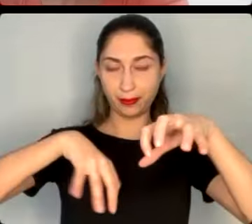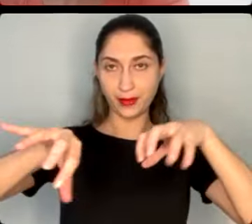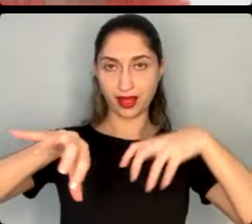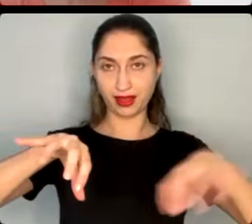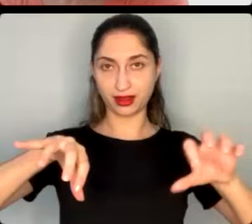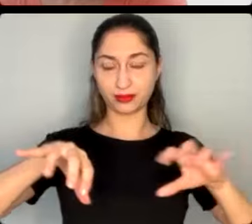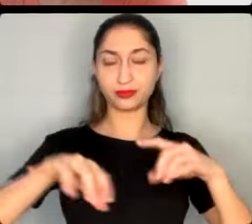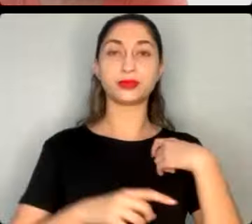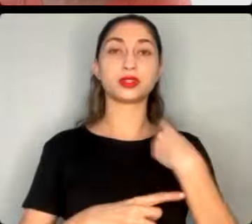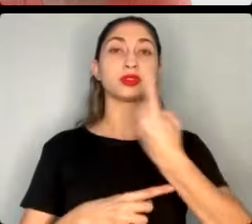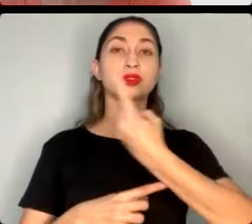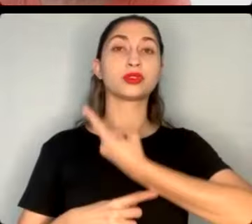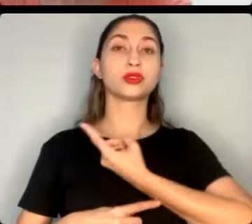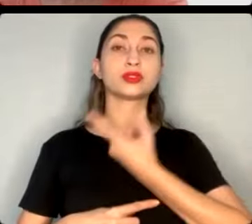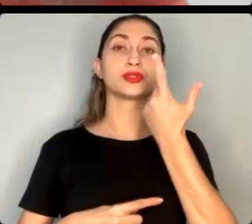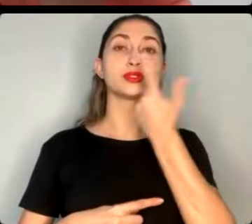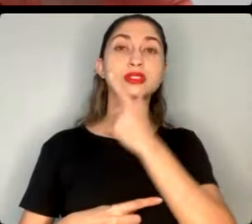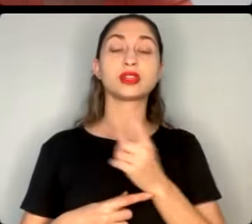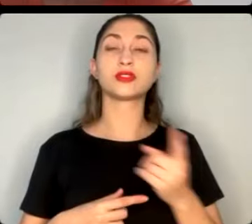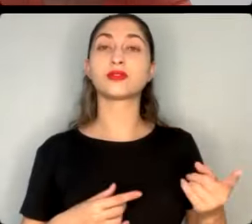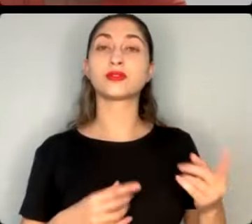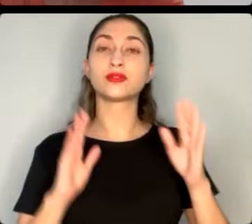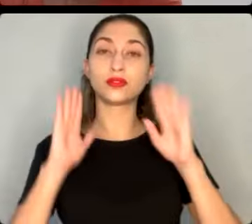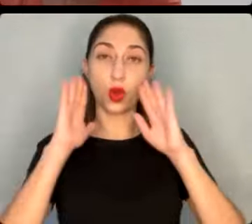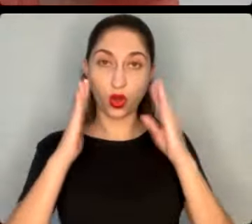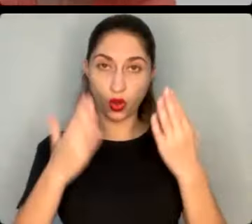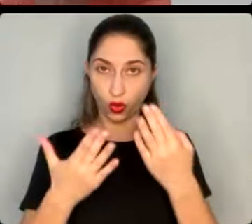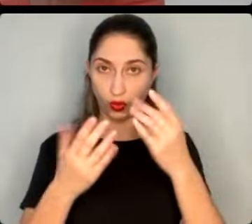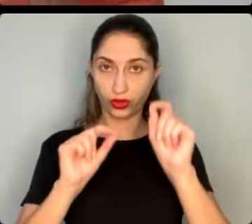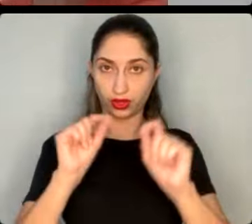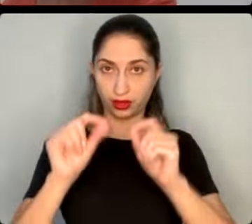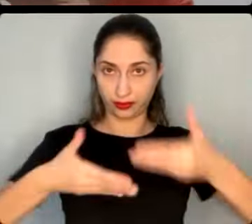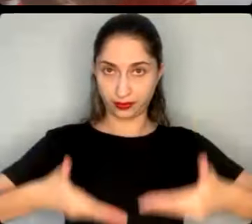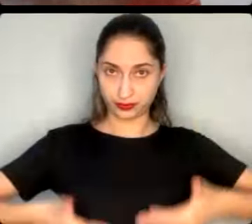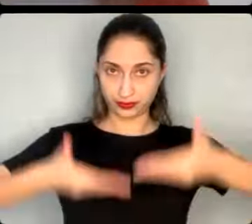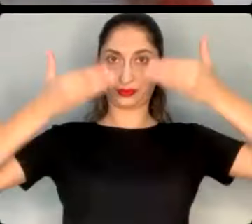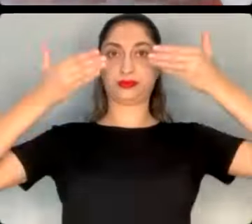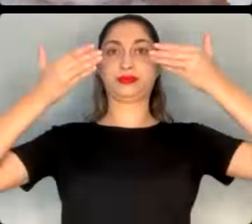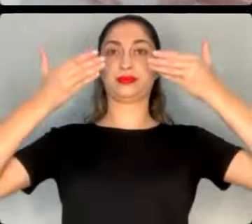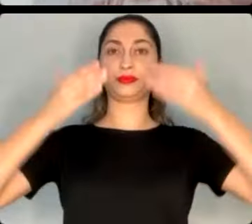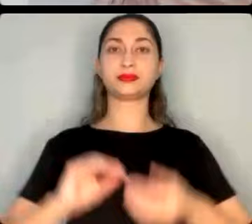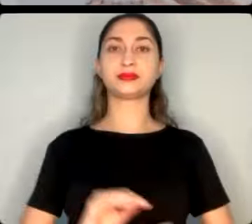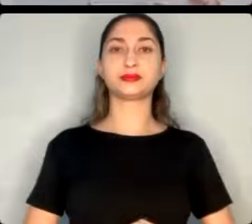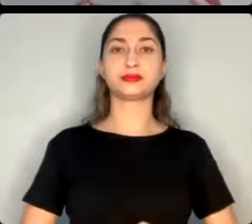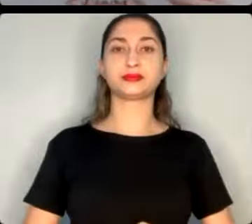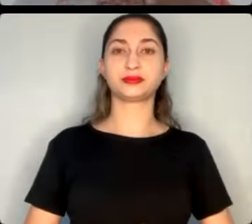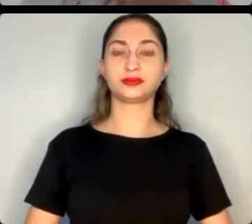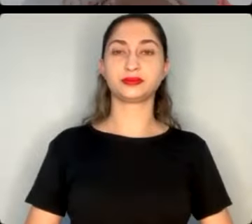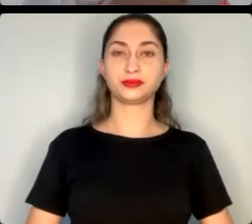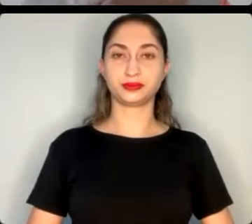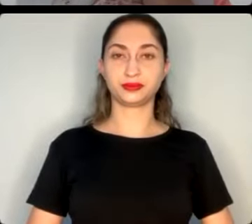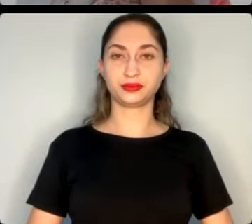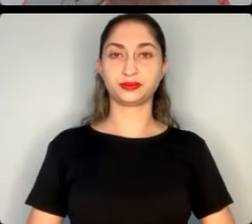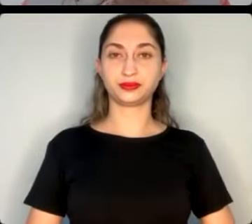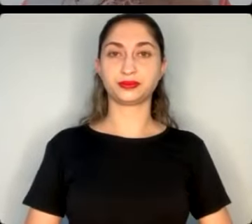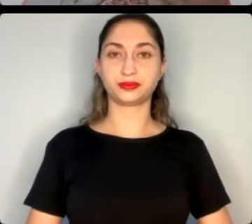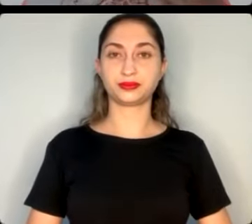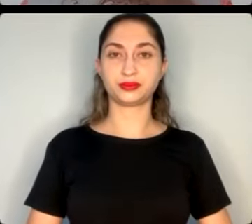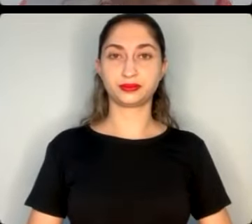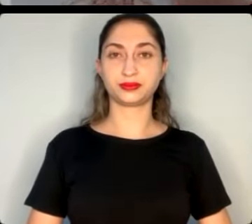se voltar para a parte superior, pescoço e cabeça, que seria essa